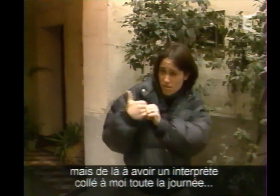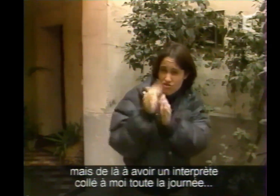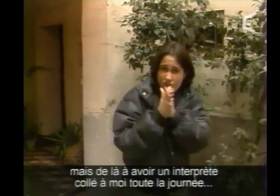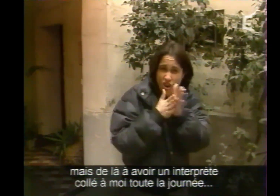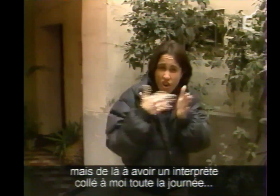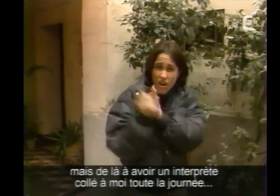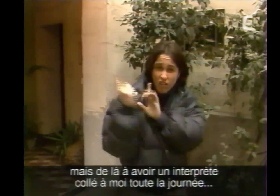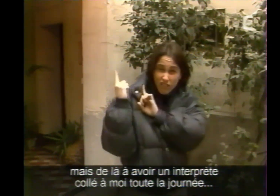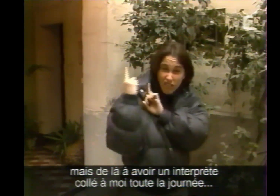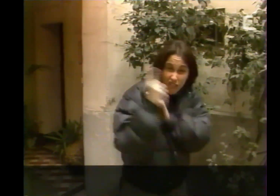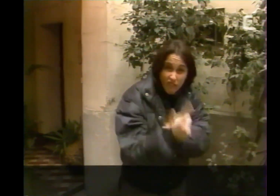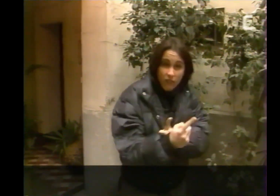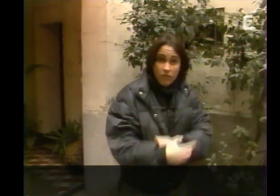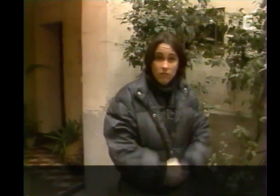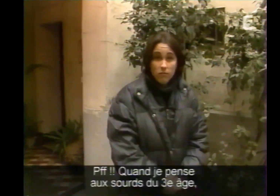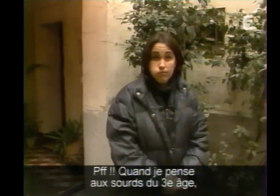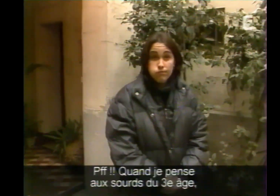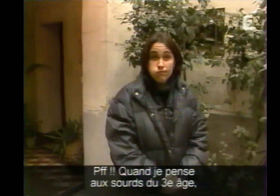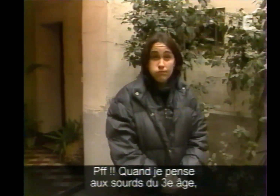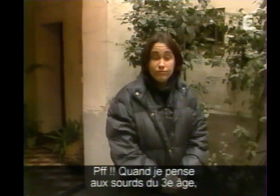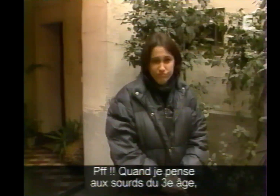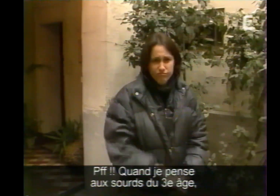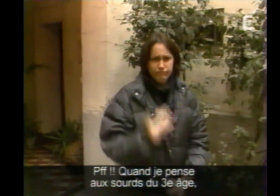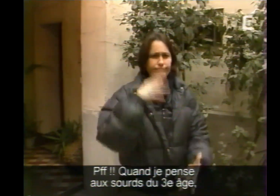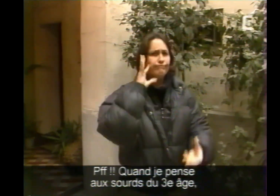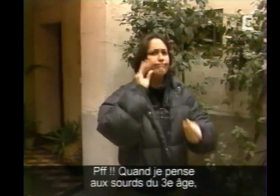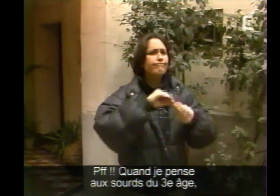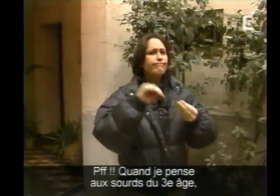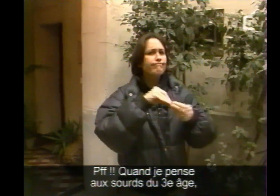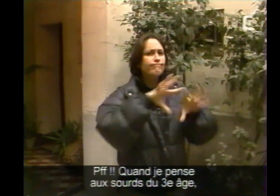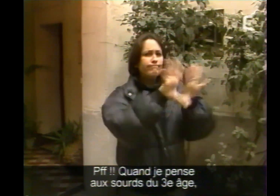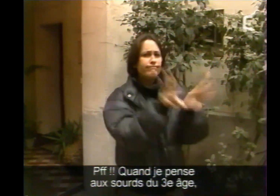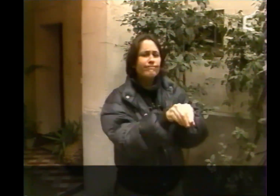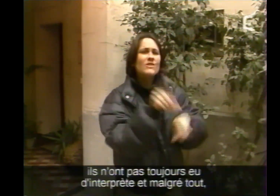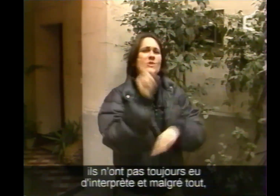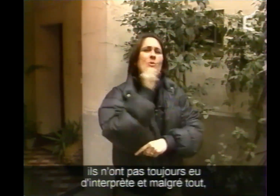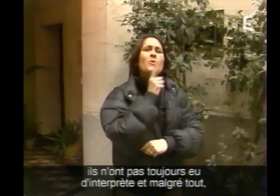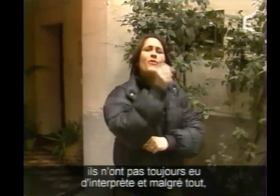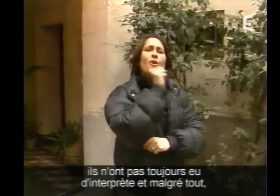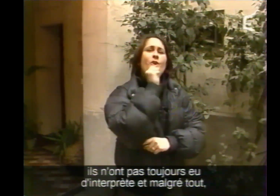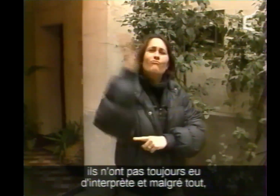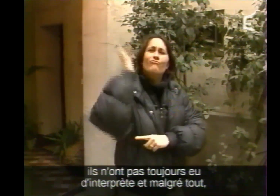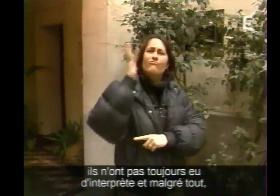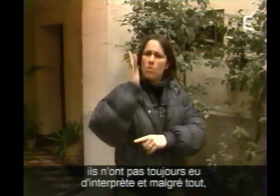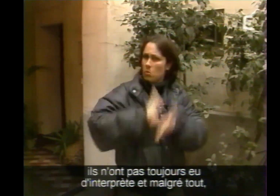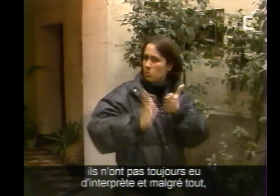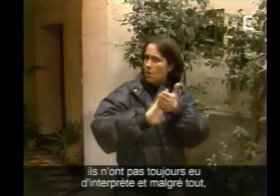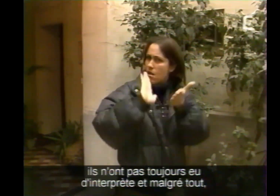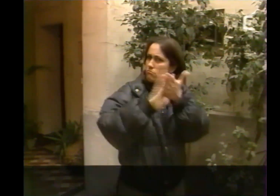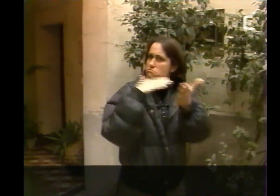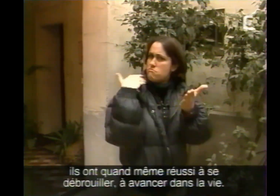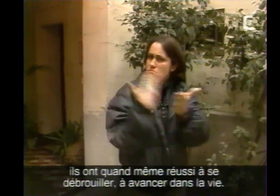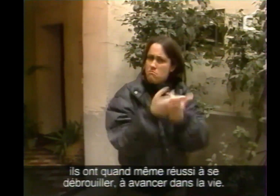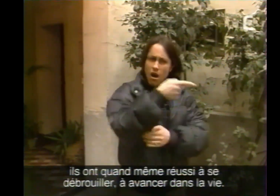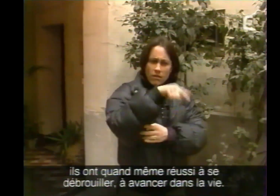la journée... Pouf! Quand je pense aux sourds du troisième âge, ils n'ont pas toujours eu d'interprète et malgré tout, ils ont quand même réussi